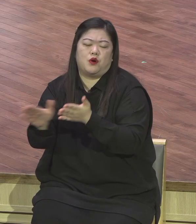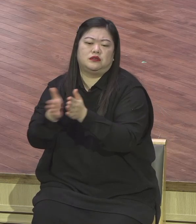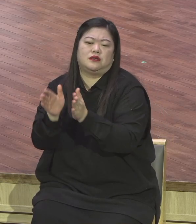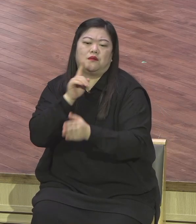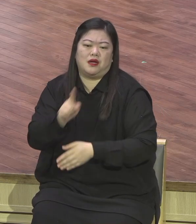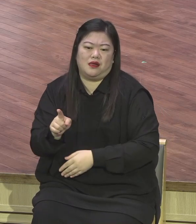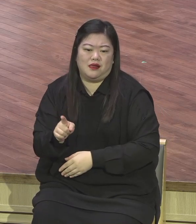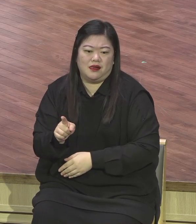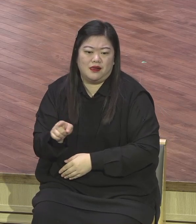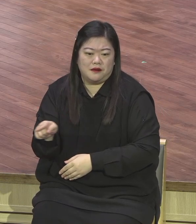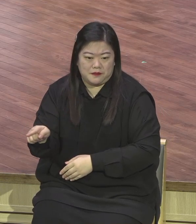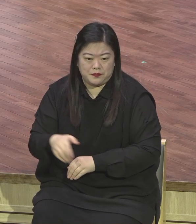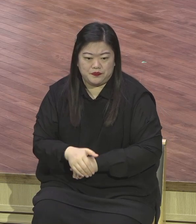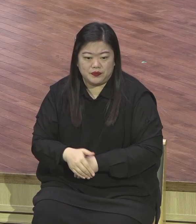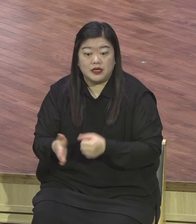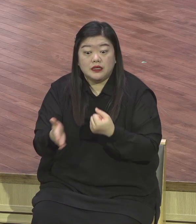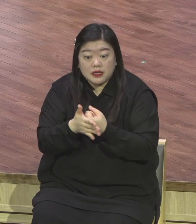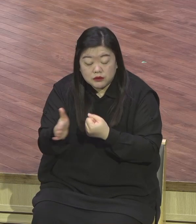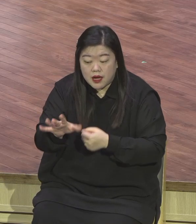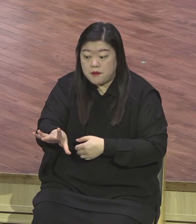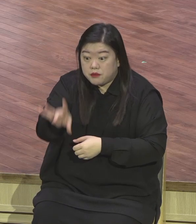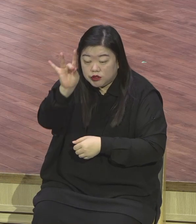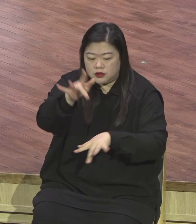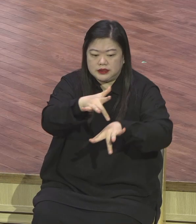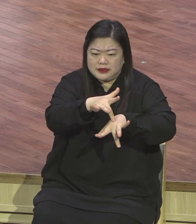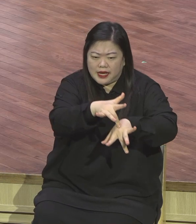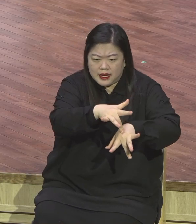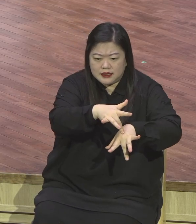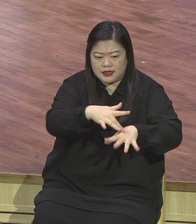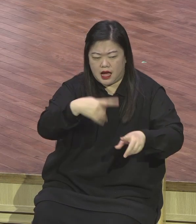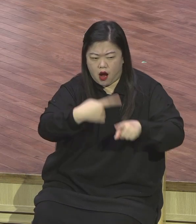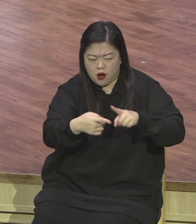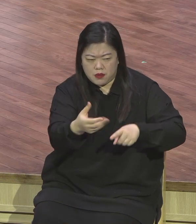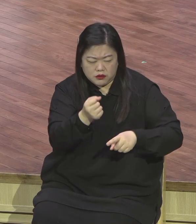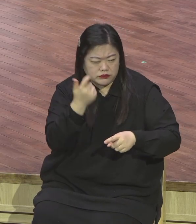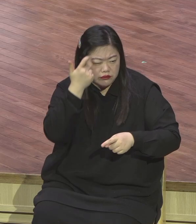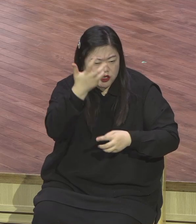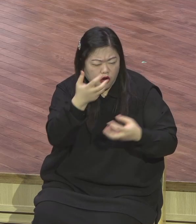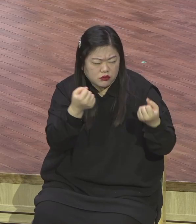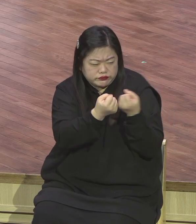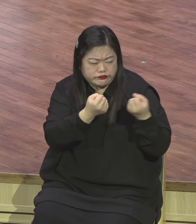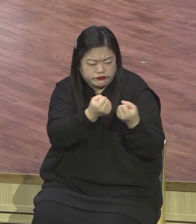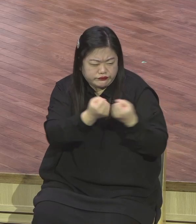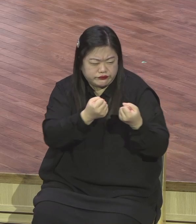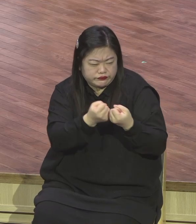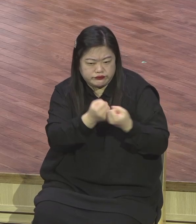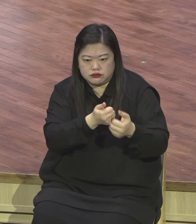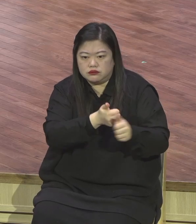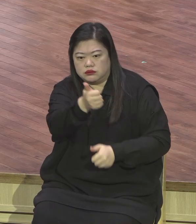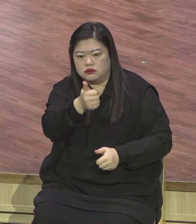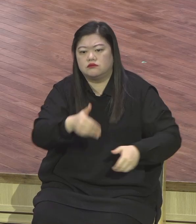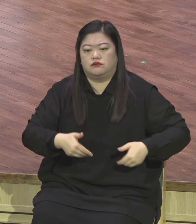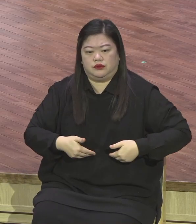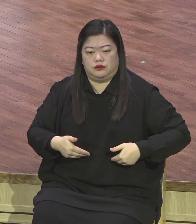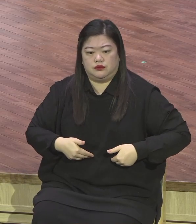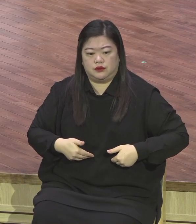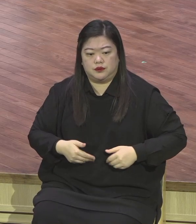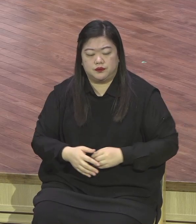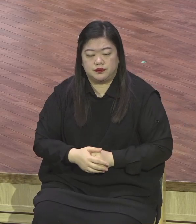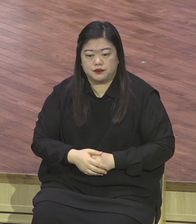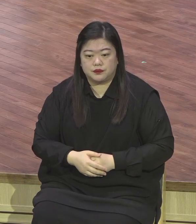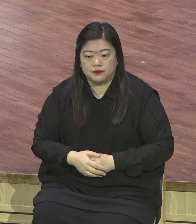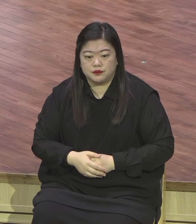사단과의 영적 싸움을 싸워야 한다. 우리 신앙생활은요. 우리의 삶은요. 전부 싸움이에요.